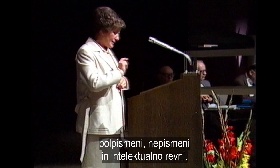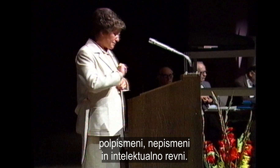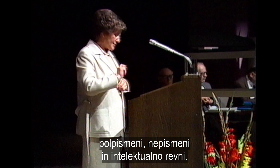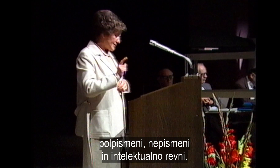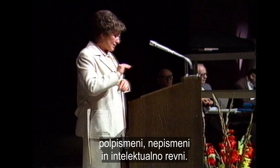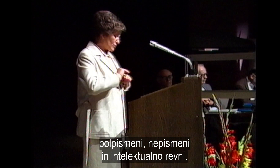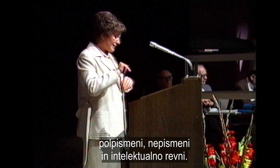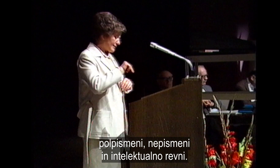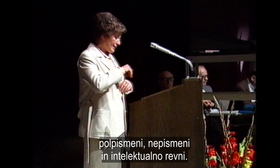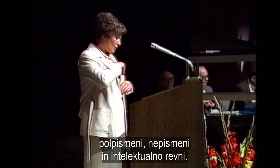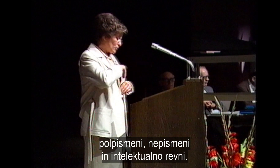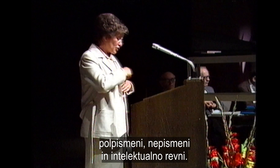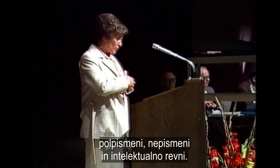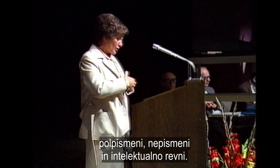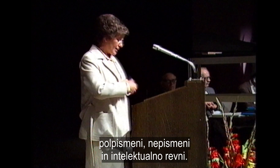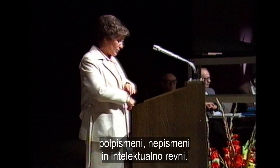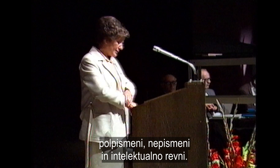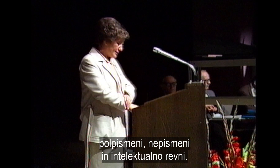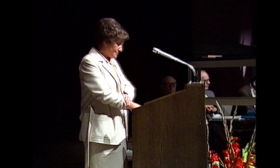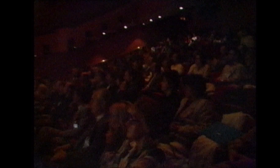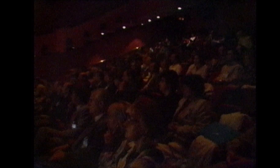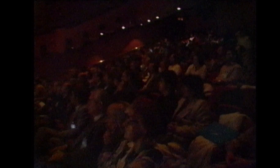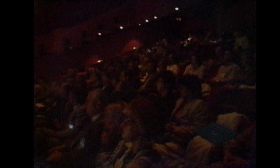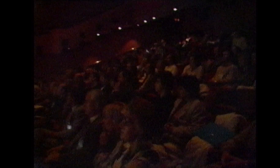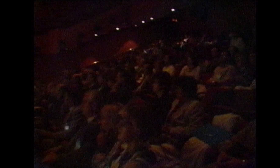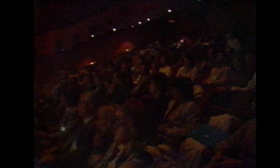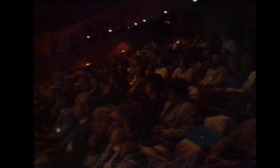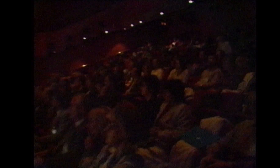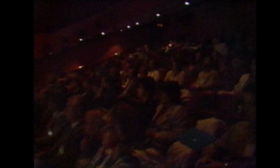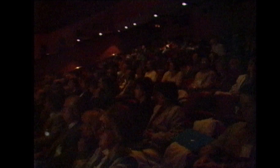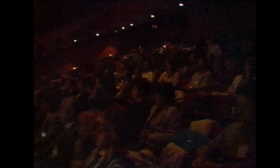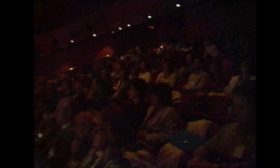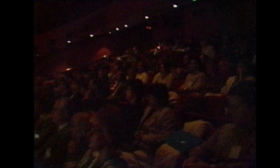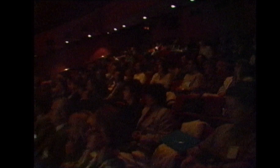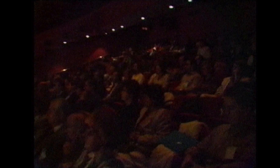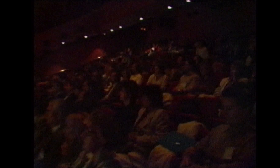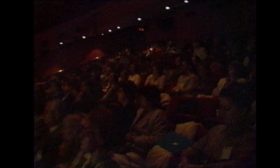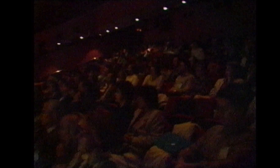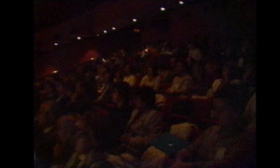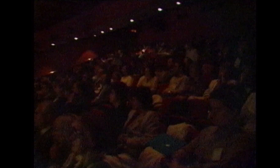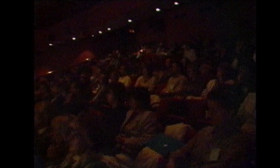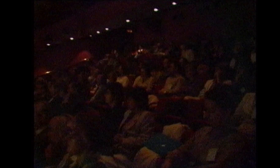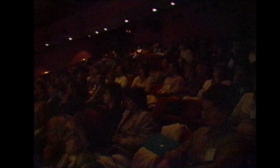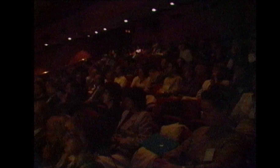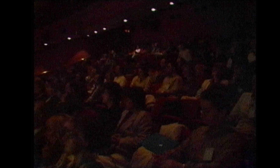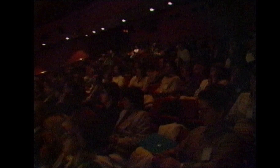filozofije i doktrine totalne komunikacije. Oni su glavni inicijatori osnivanja društva gluhih u svijetu.